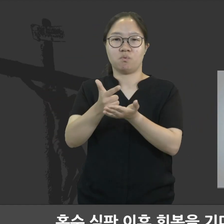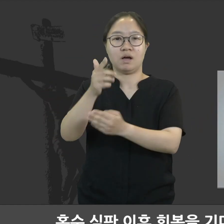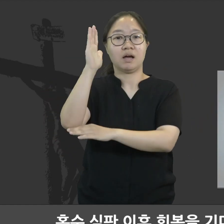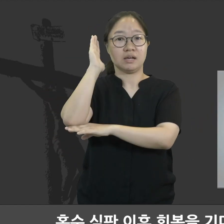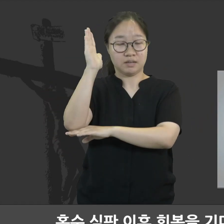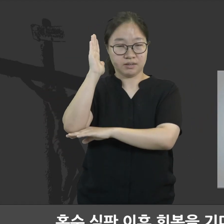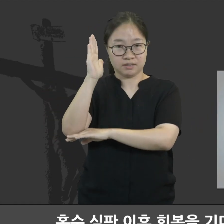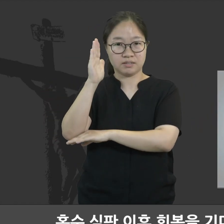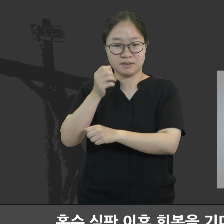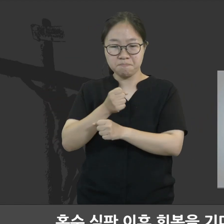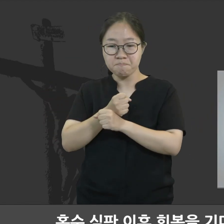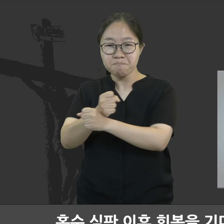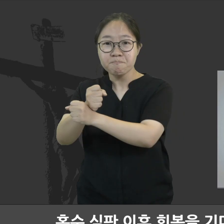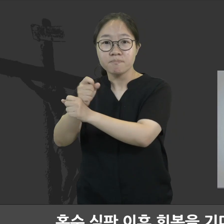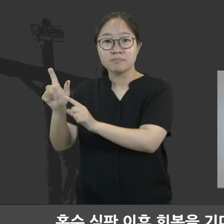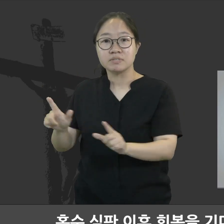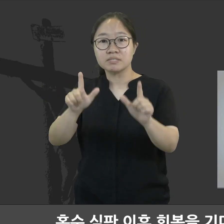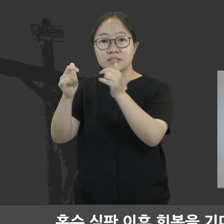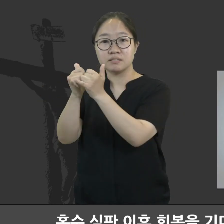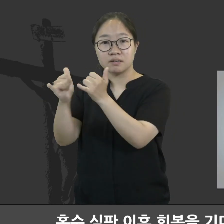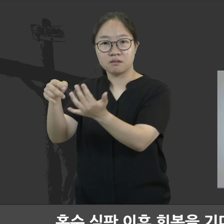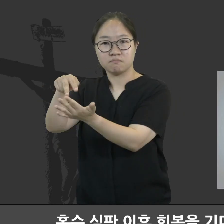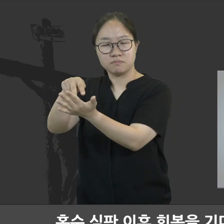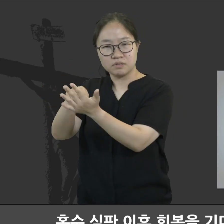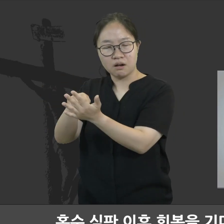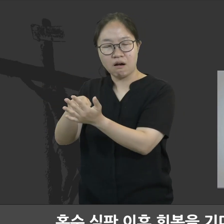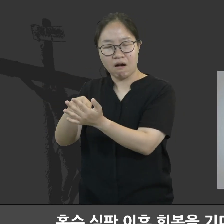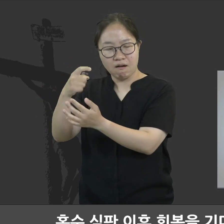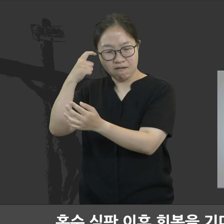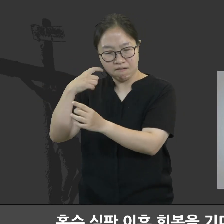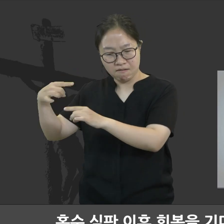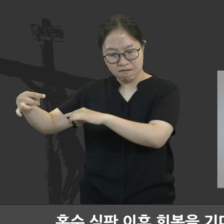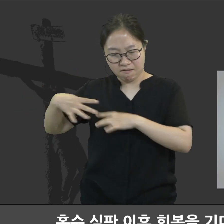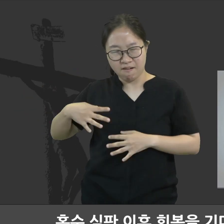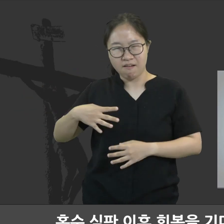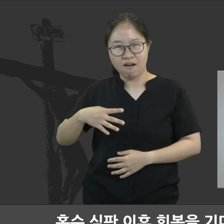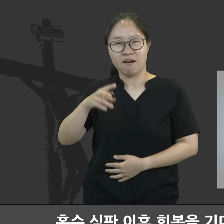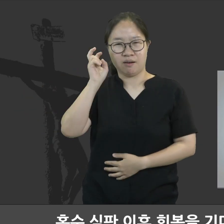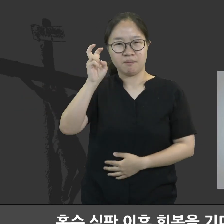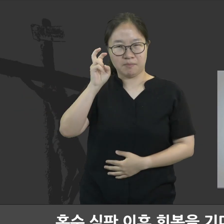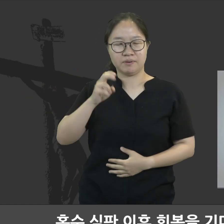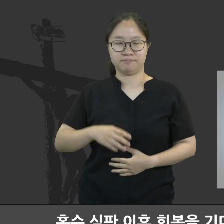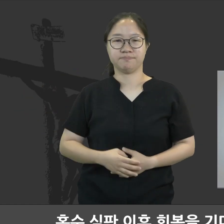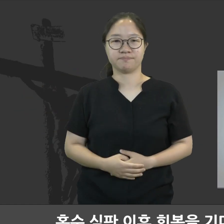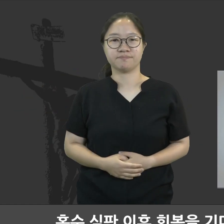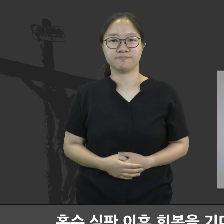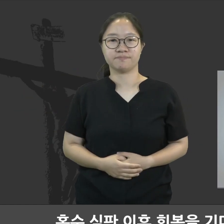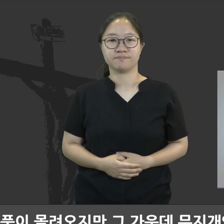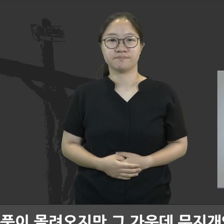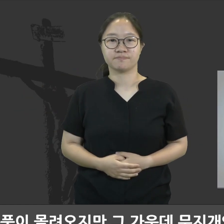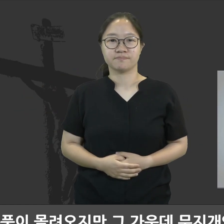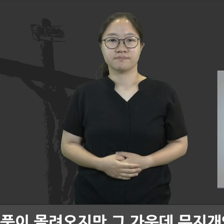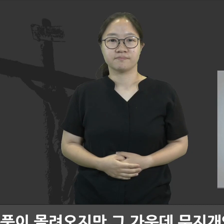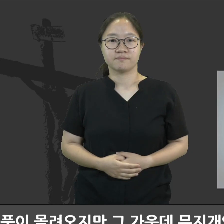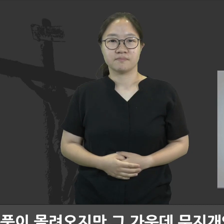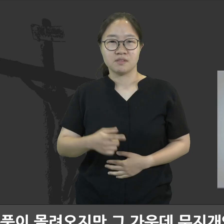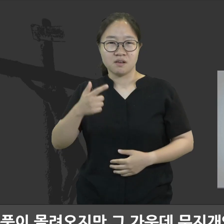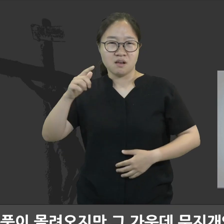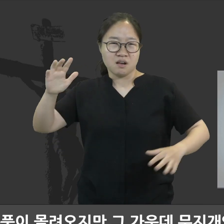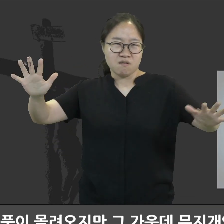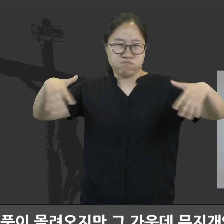노아 이야기가 포로로 있었던 이들에게는 결코 멀지 않게 느껴졌을 것입니다.